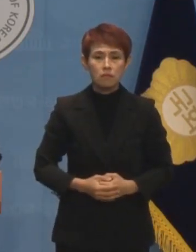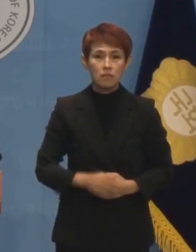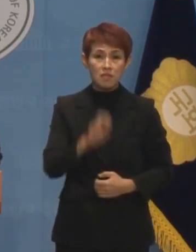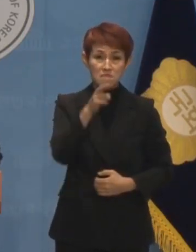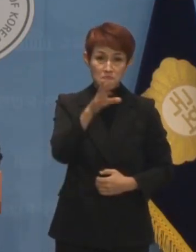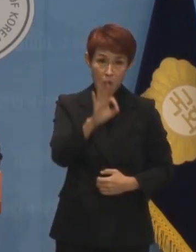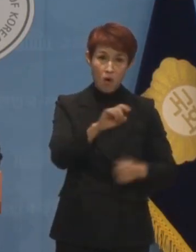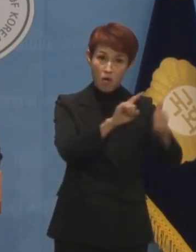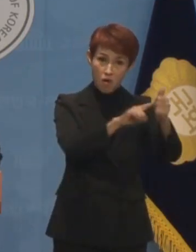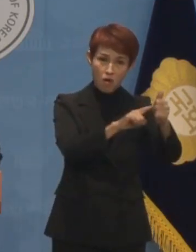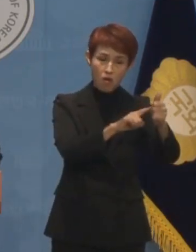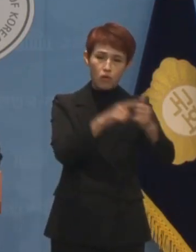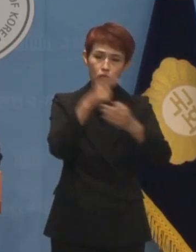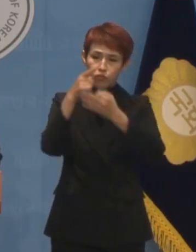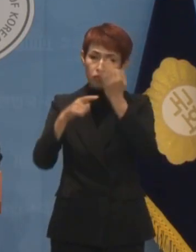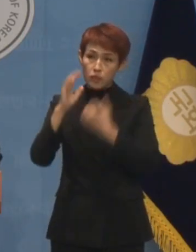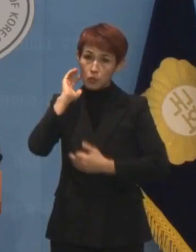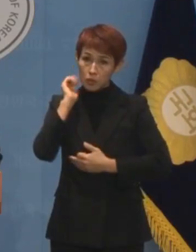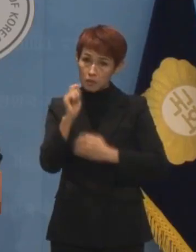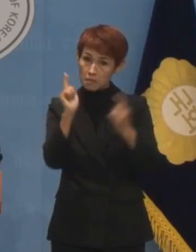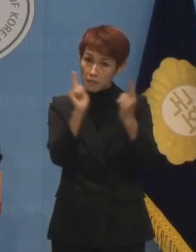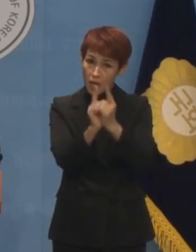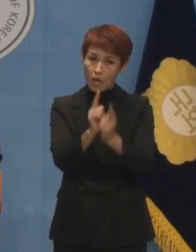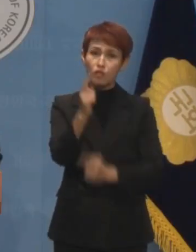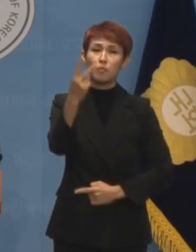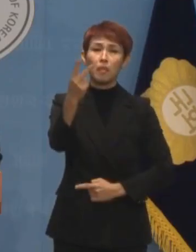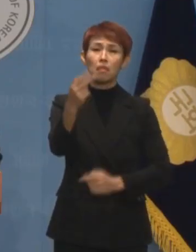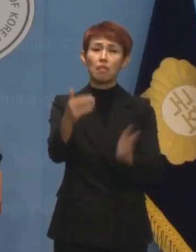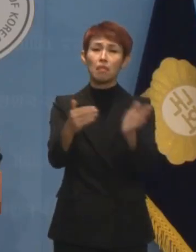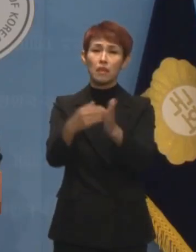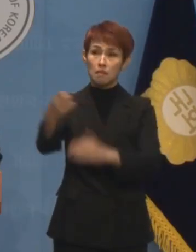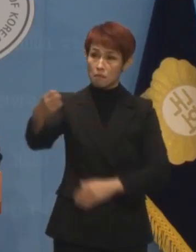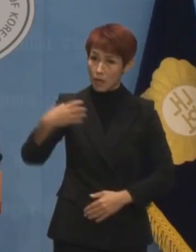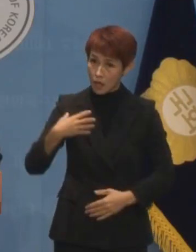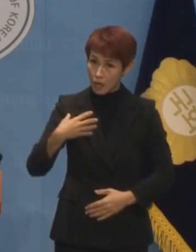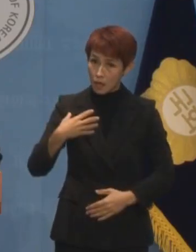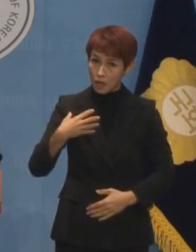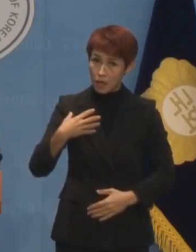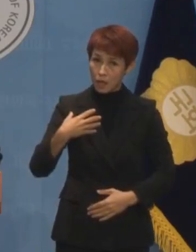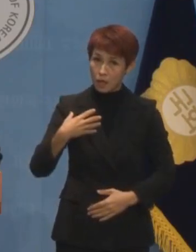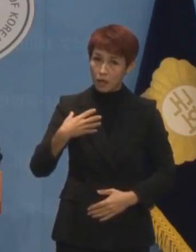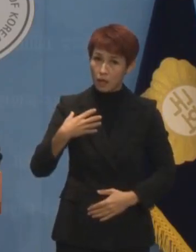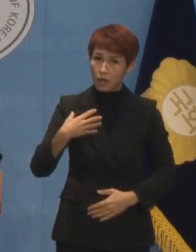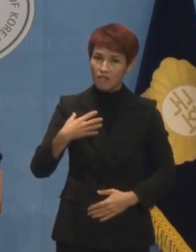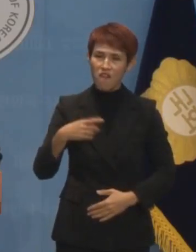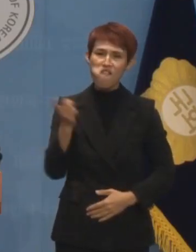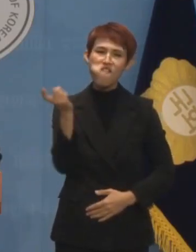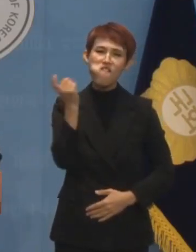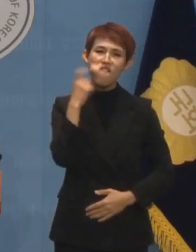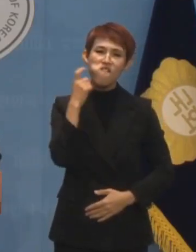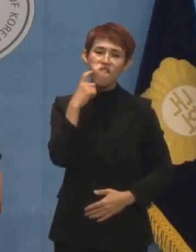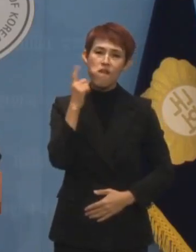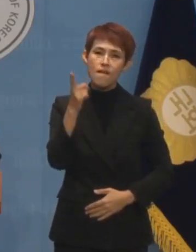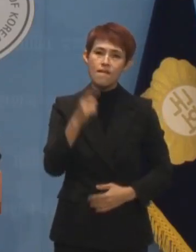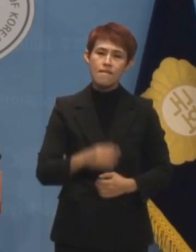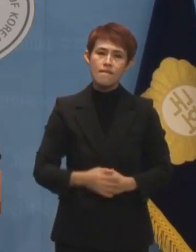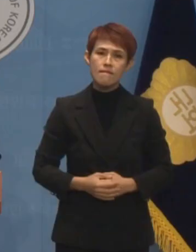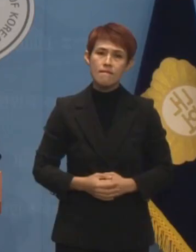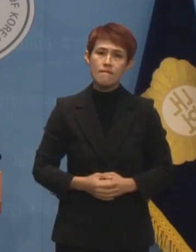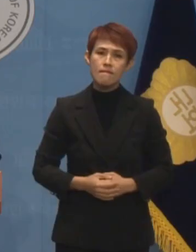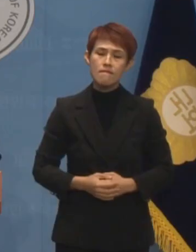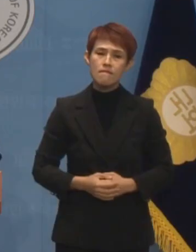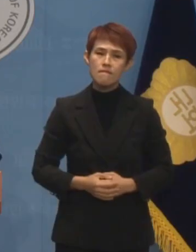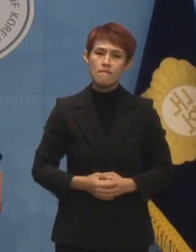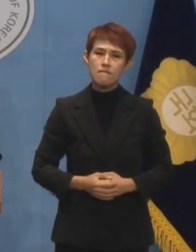명태균 씨와 윤석열 대통령이 만난 건 2번이 전부라던 대통령실의 해명은 거짓말이었습니다.